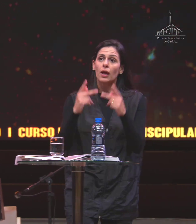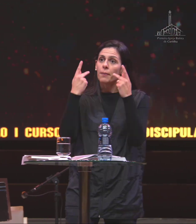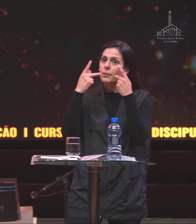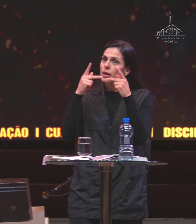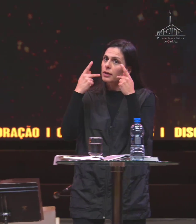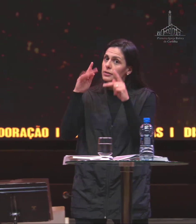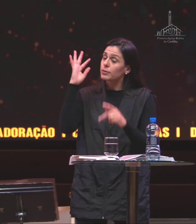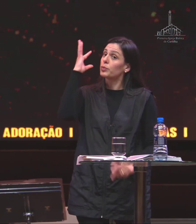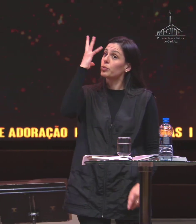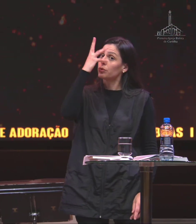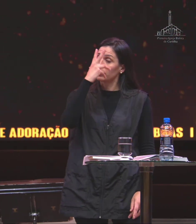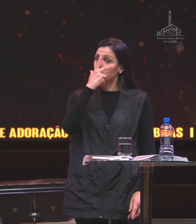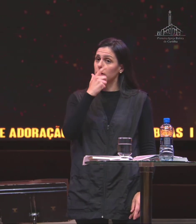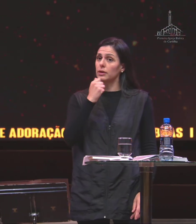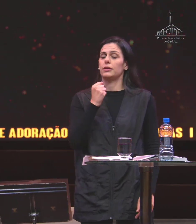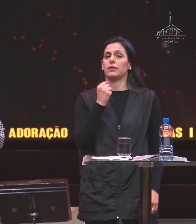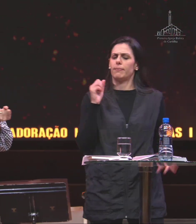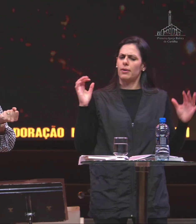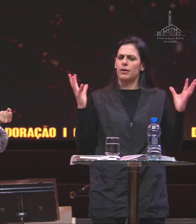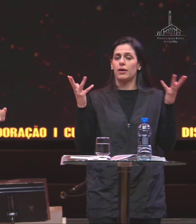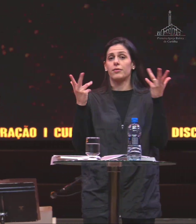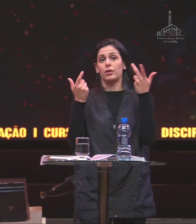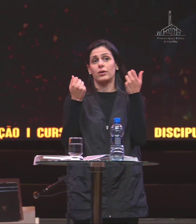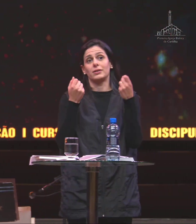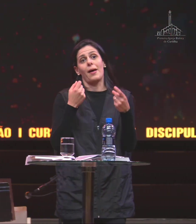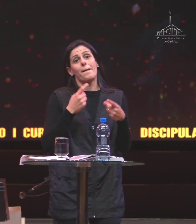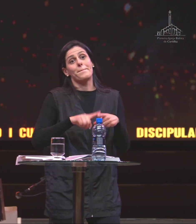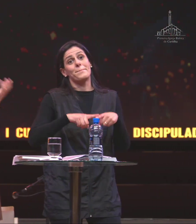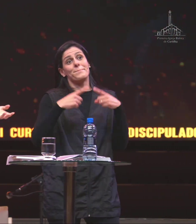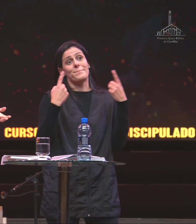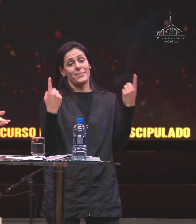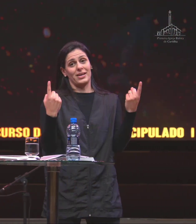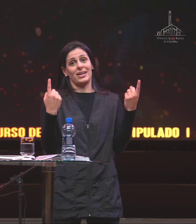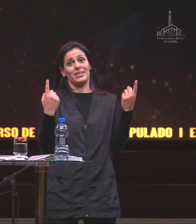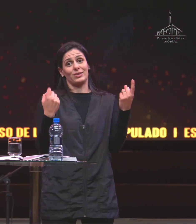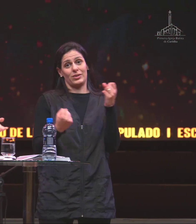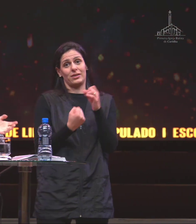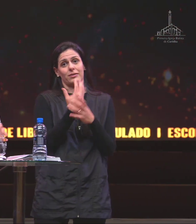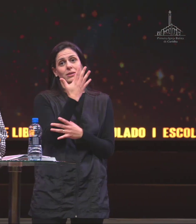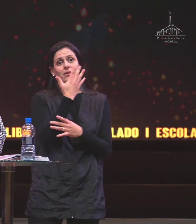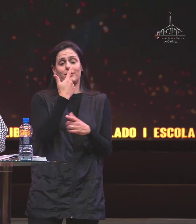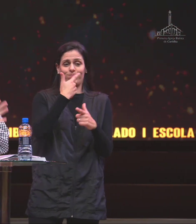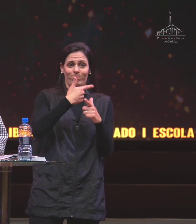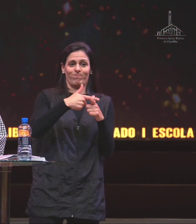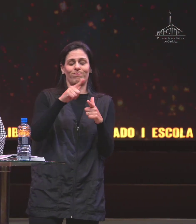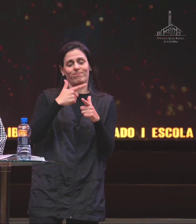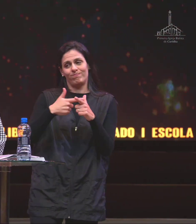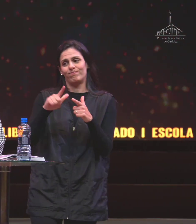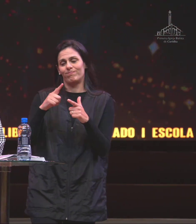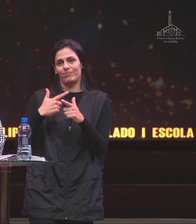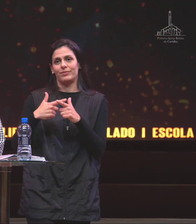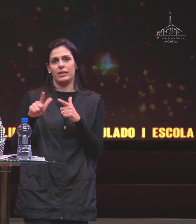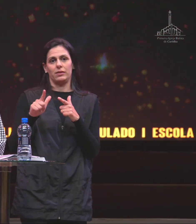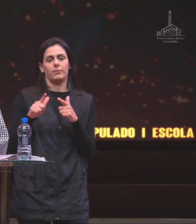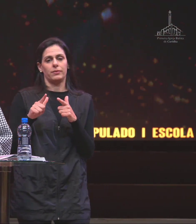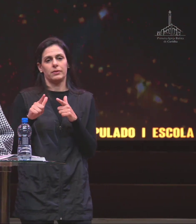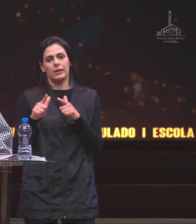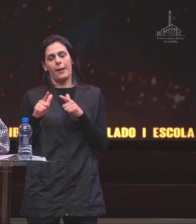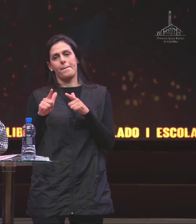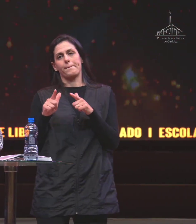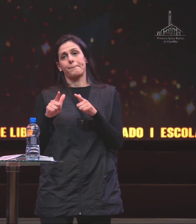Deus. Paulo, ele insistentemente pregou a nova aliança, que era, gente, uma quebra de paradigma,